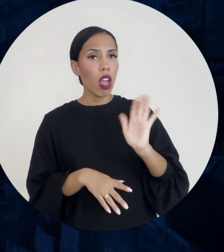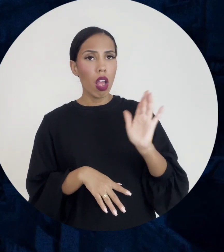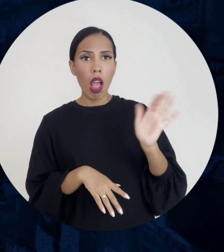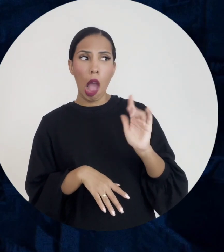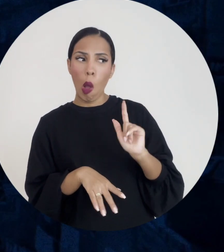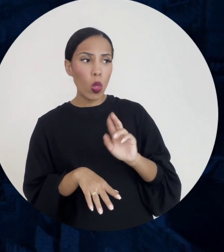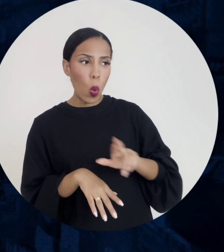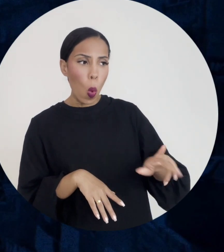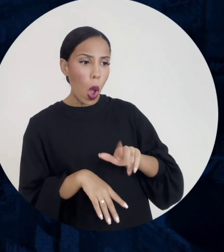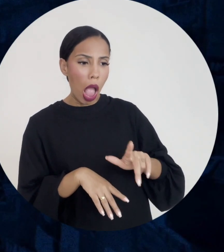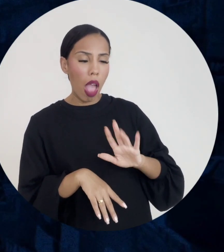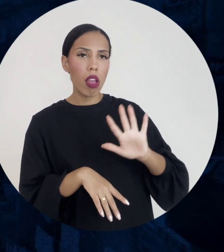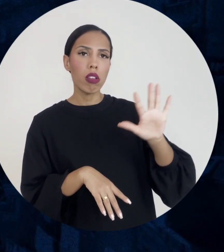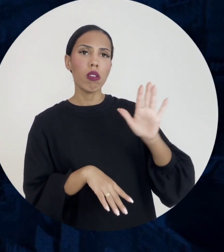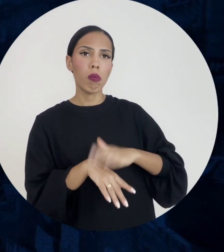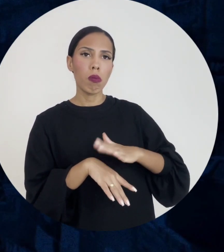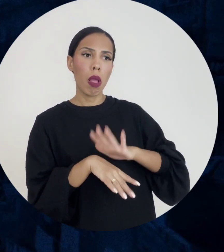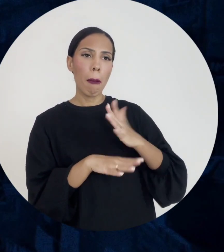nem assim,